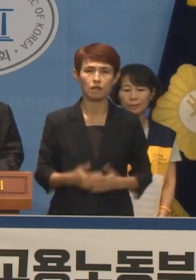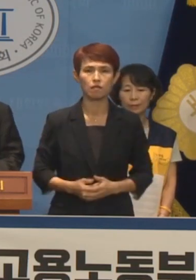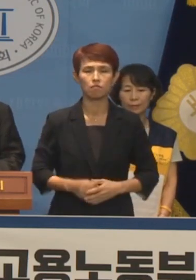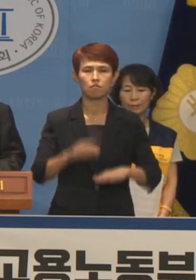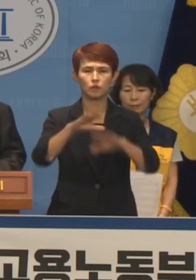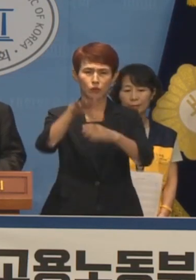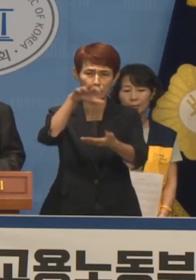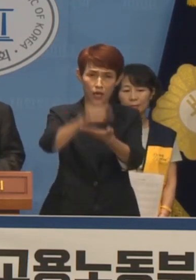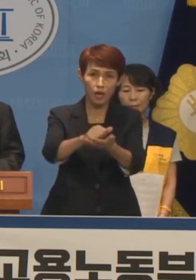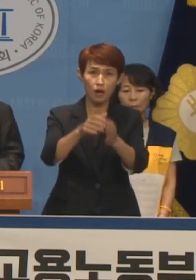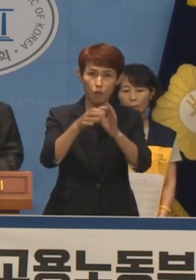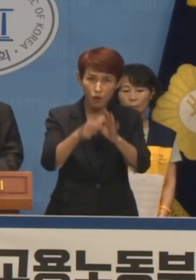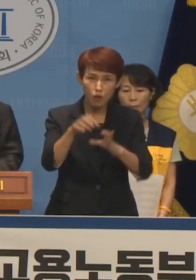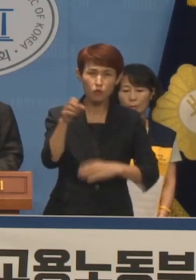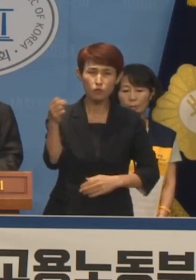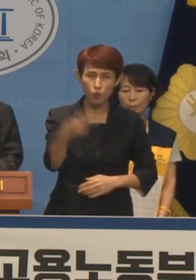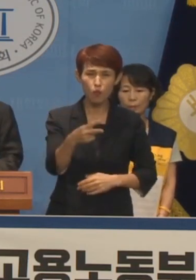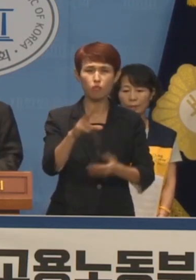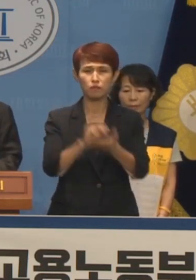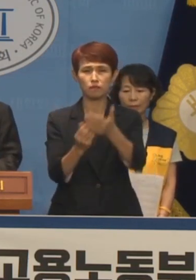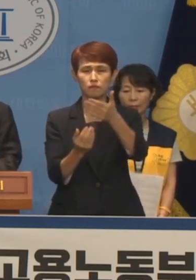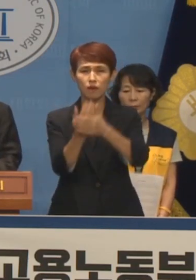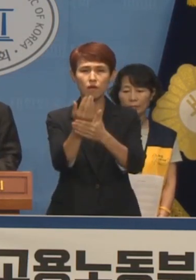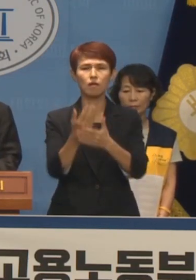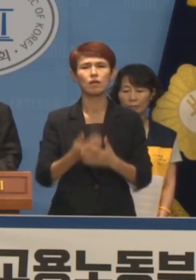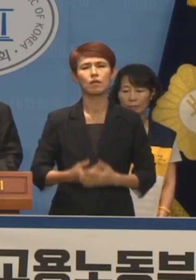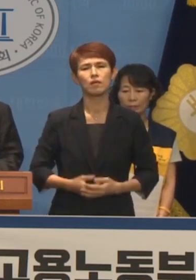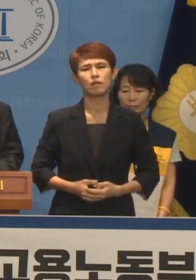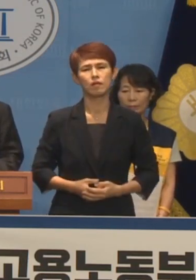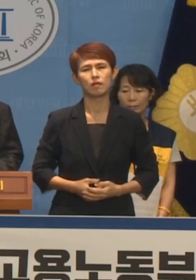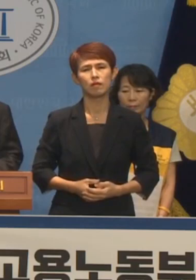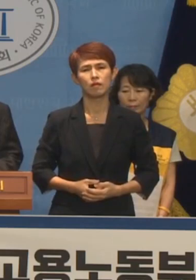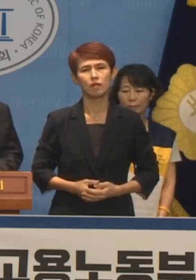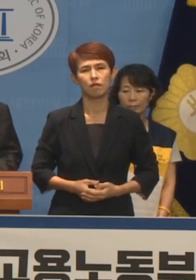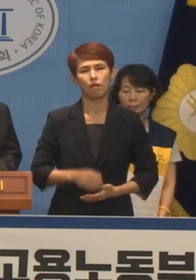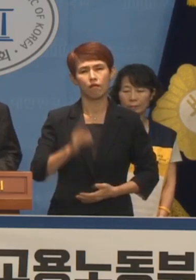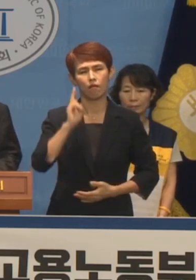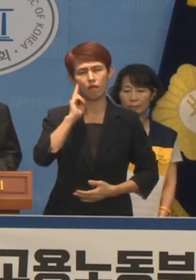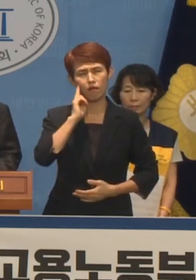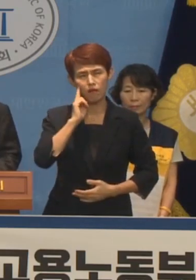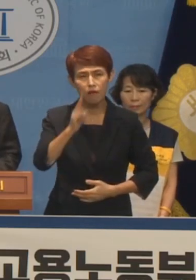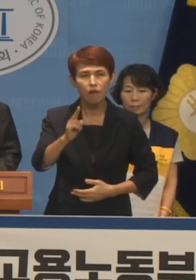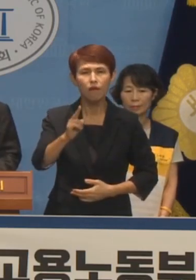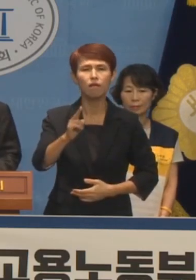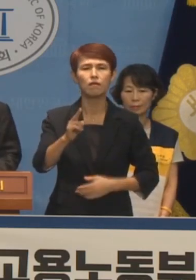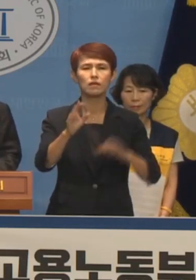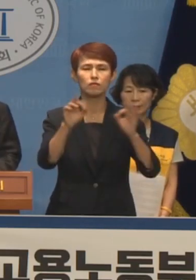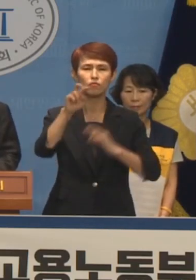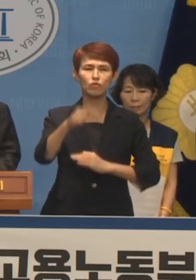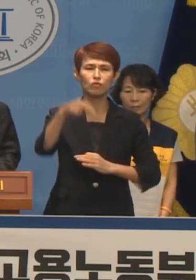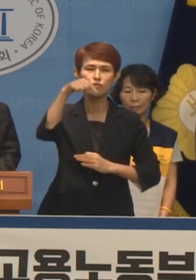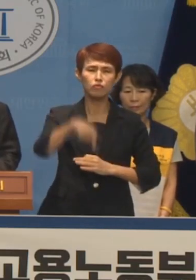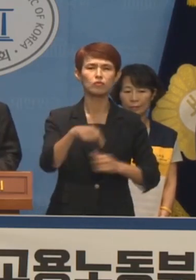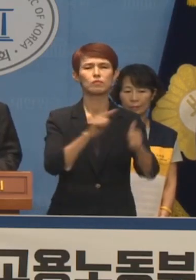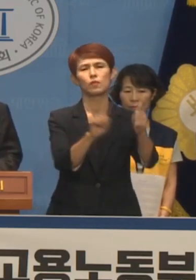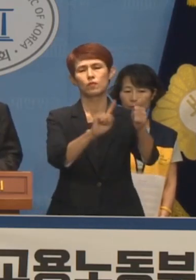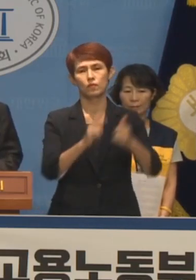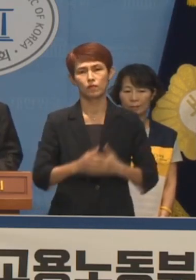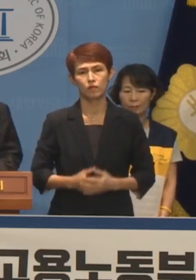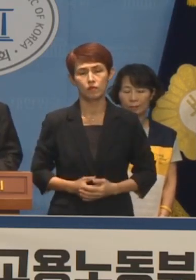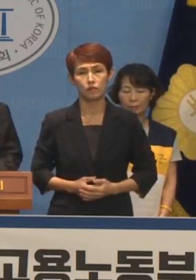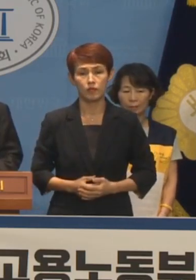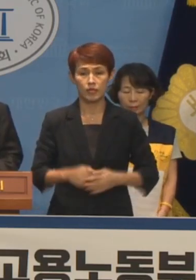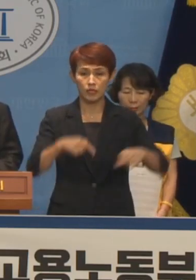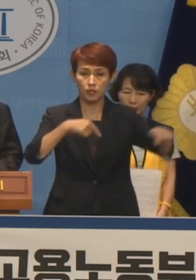더했습니다. 정권 몰락에 물꼬를 트는 마지막 엑스맨 같기도 합니다.